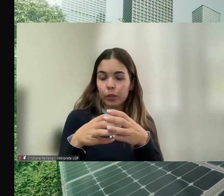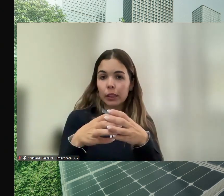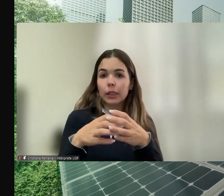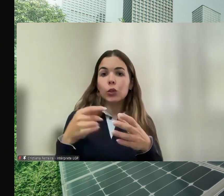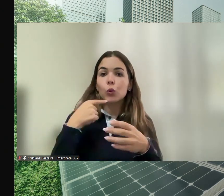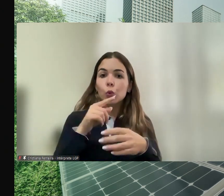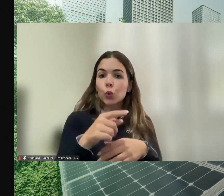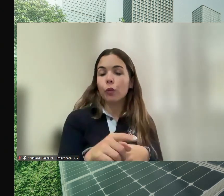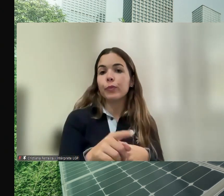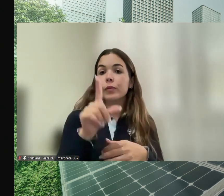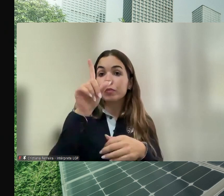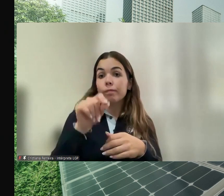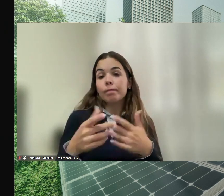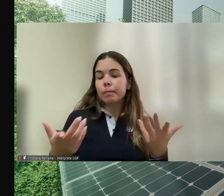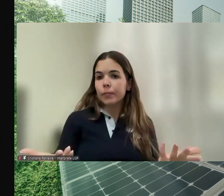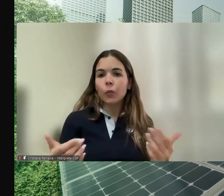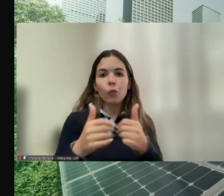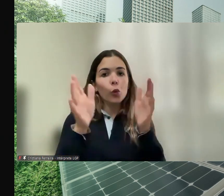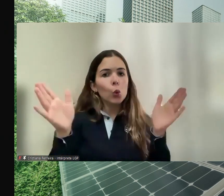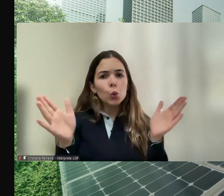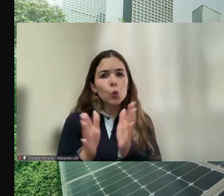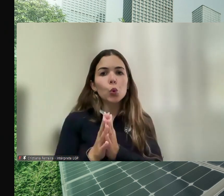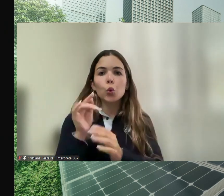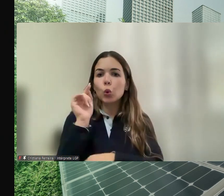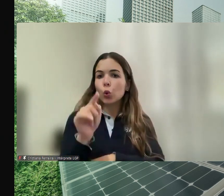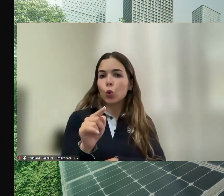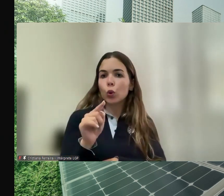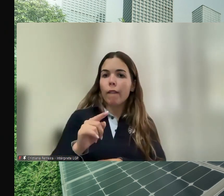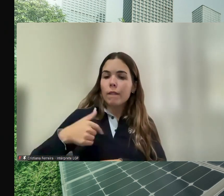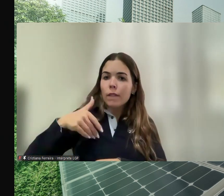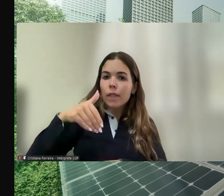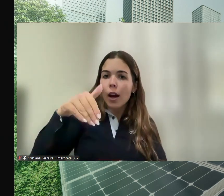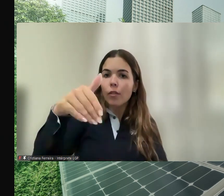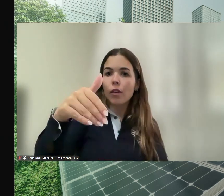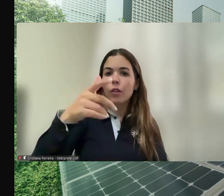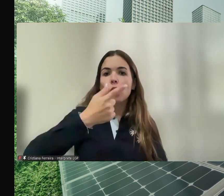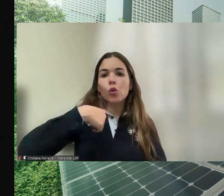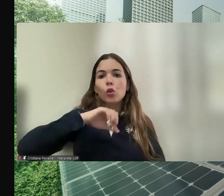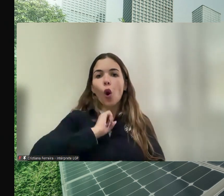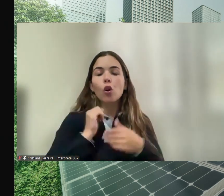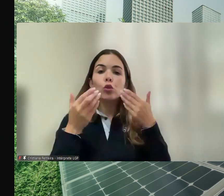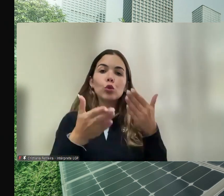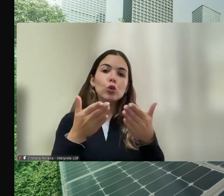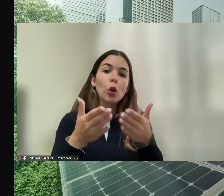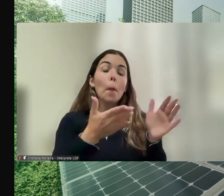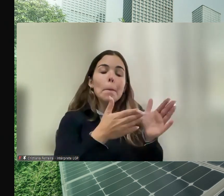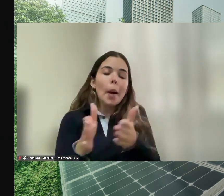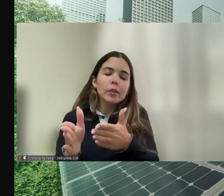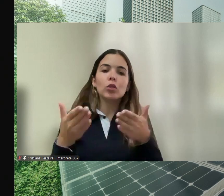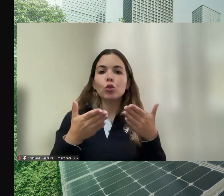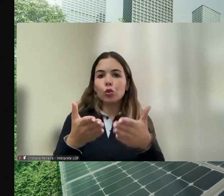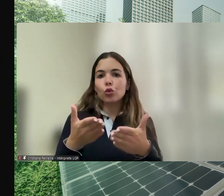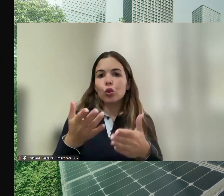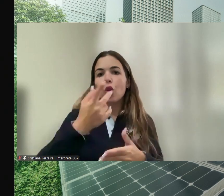ribeirinhas, no fundo. Portanto, tudo isto vai ser o nosso contributo, ou parte do nosso contributo, em termos